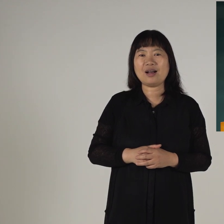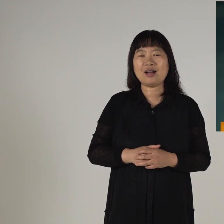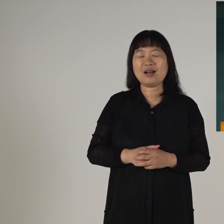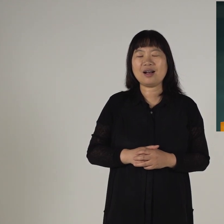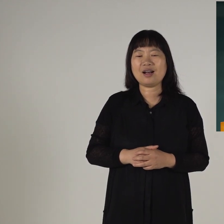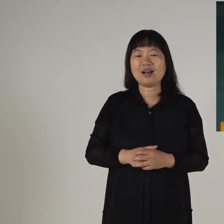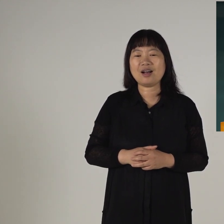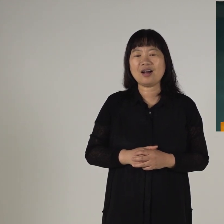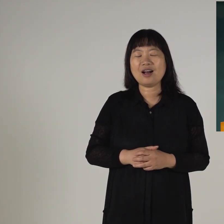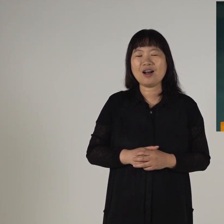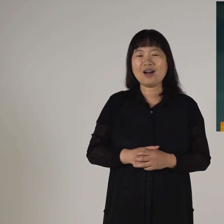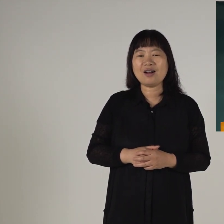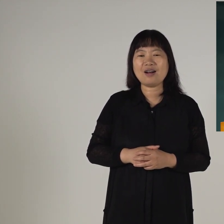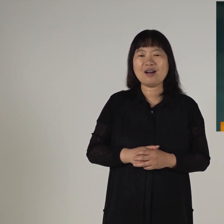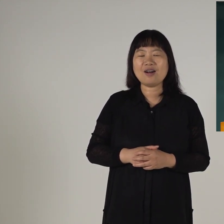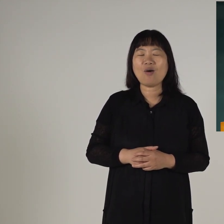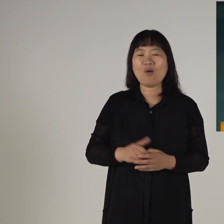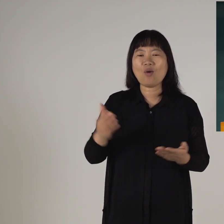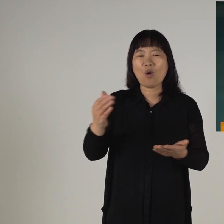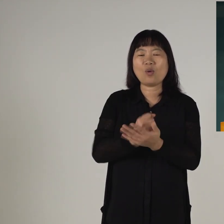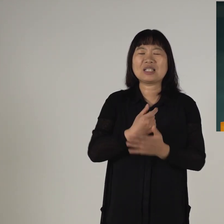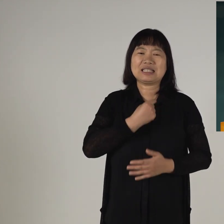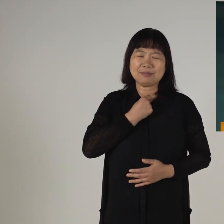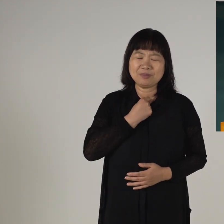눈먼 상태라 그 말이에요.